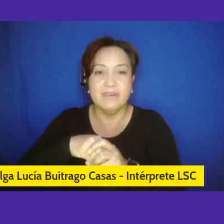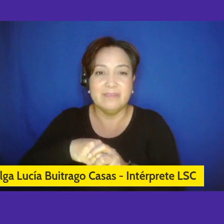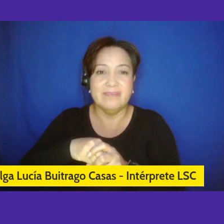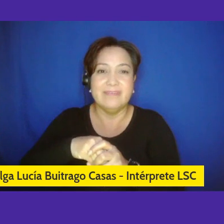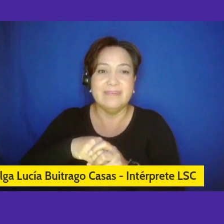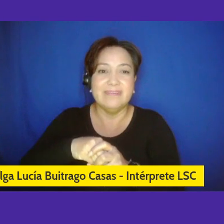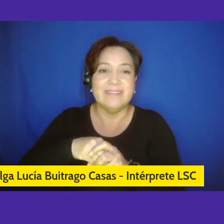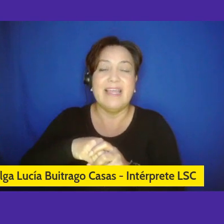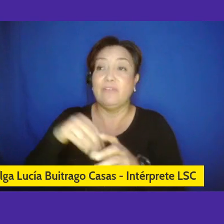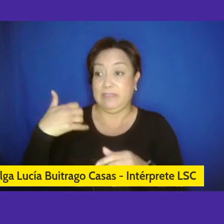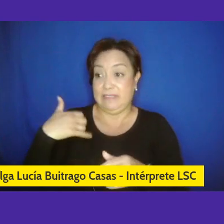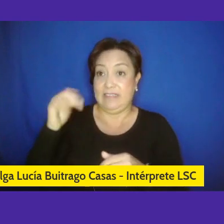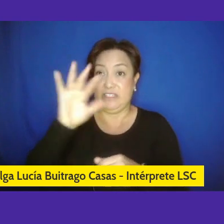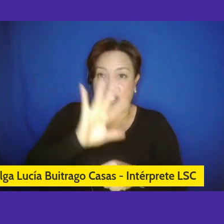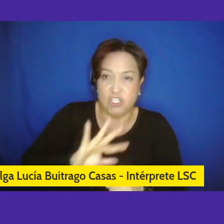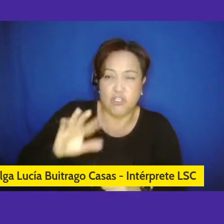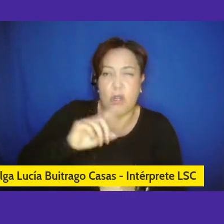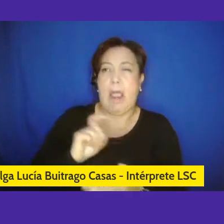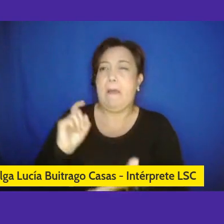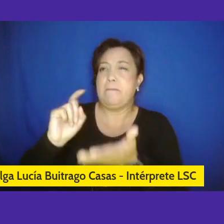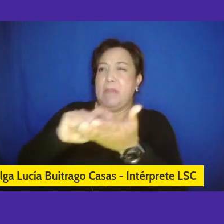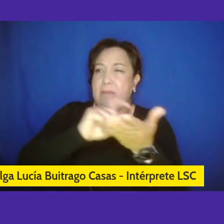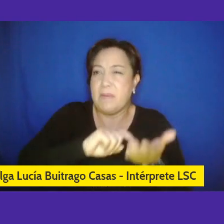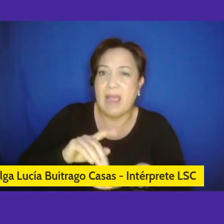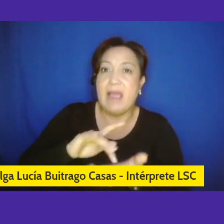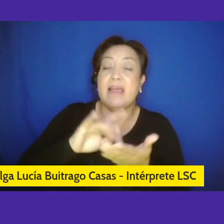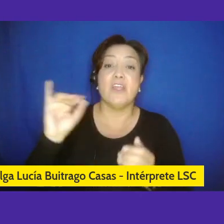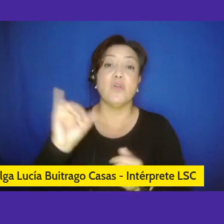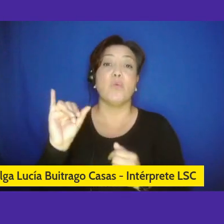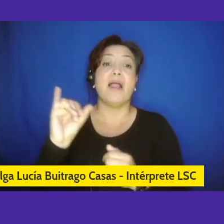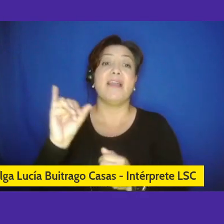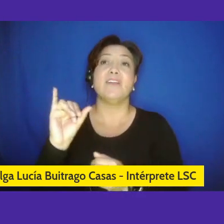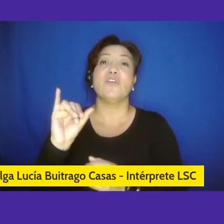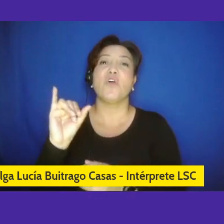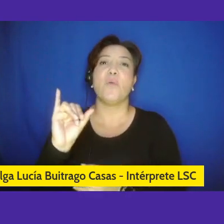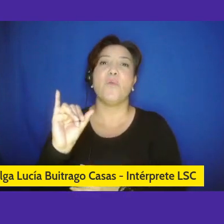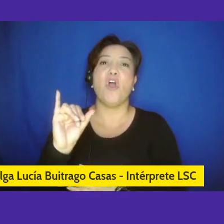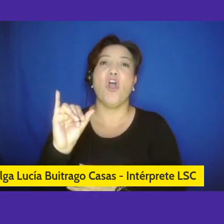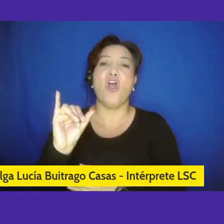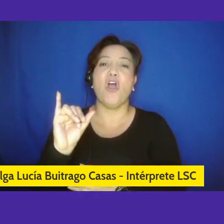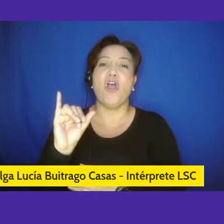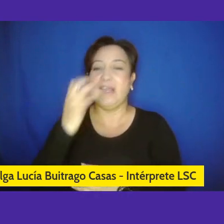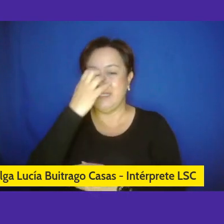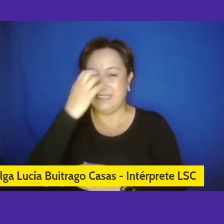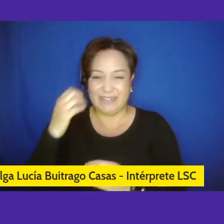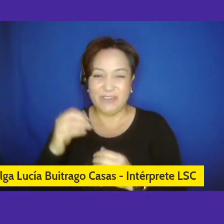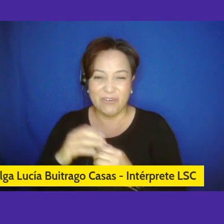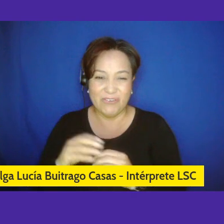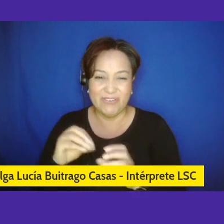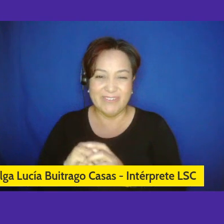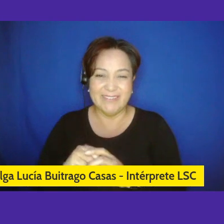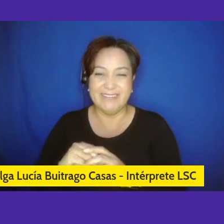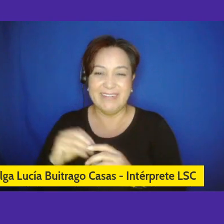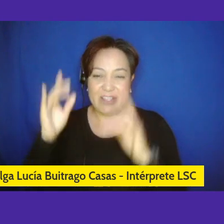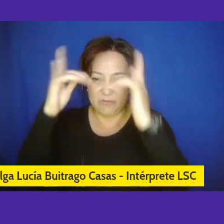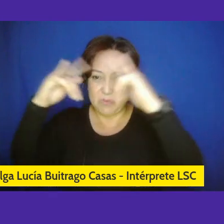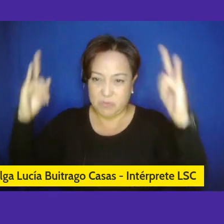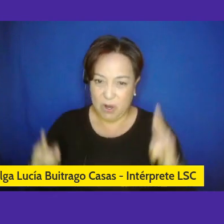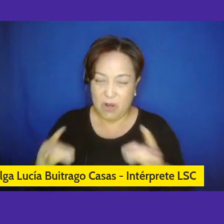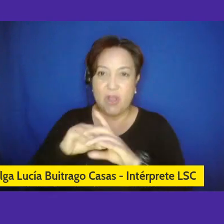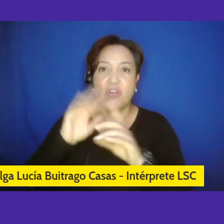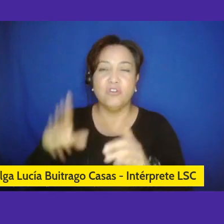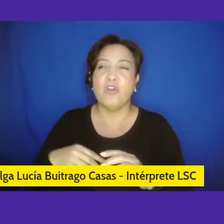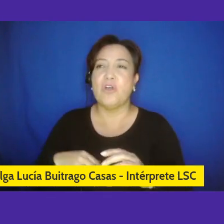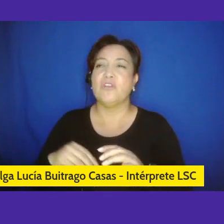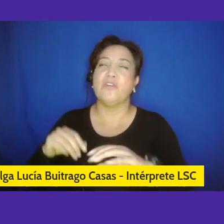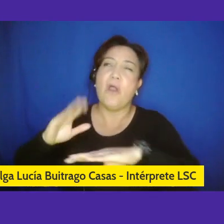haciendo como hace el circo, ¿viste? Va con todos los animales, va pueblo por pueblo, bueno, hicimos eso.